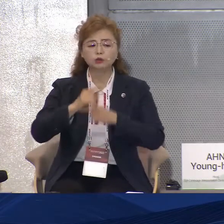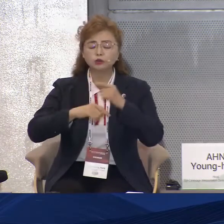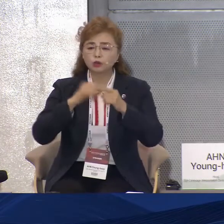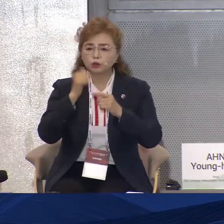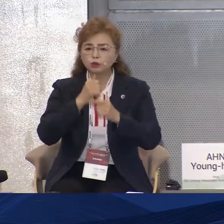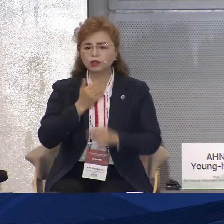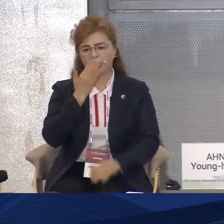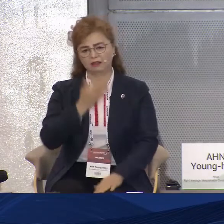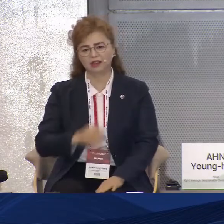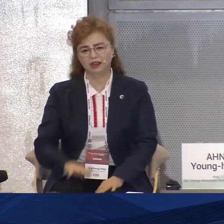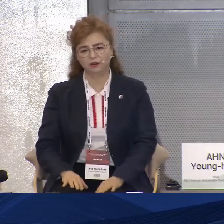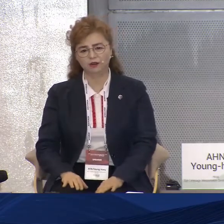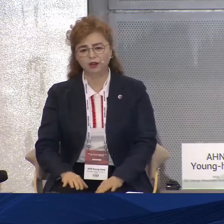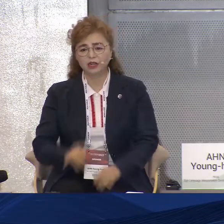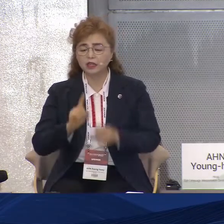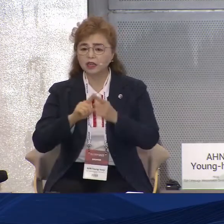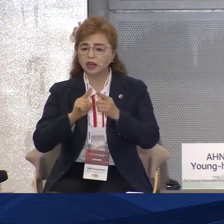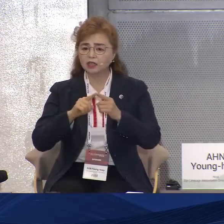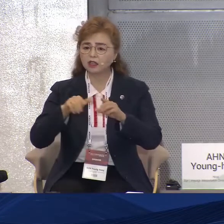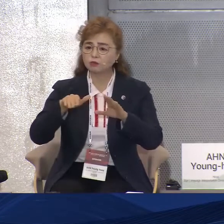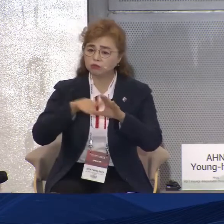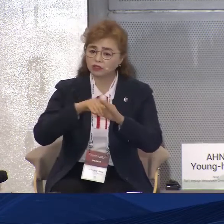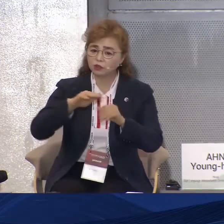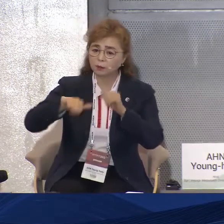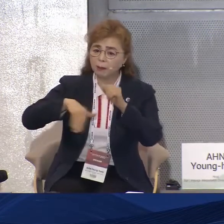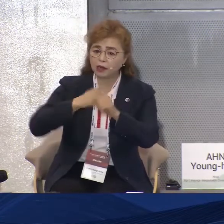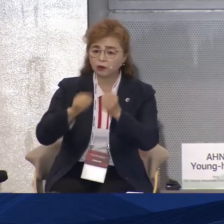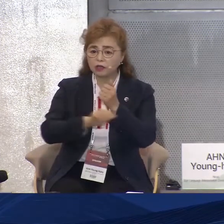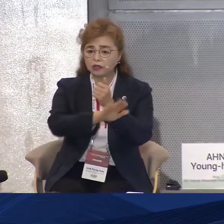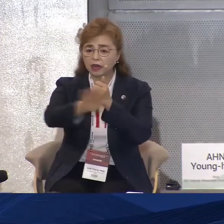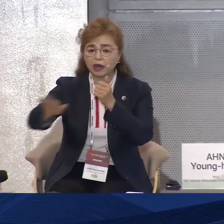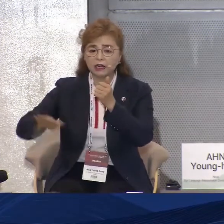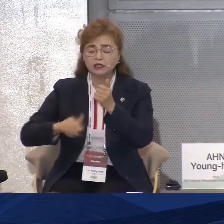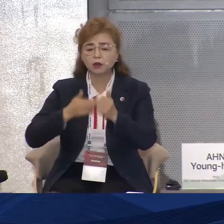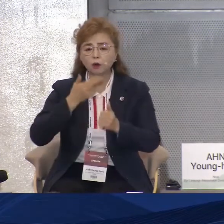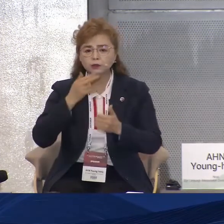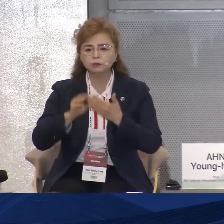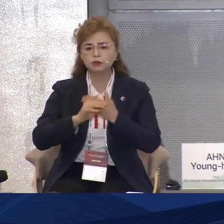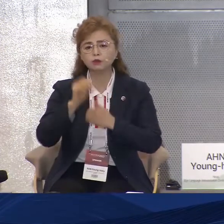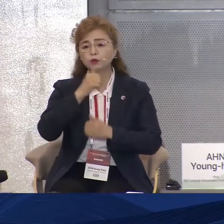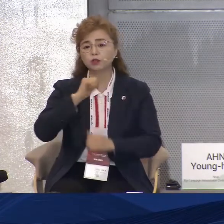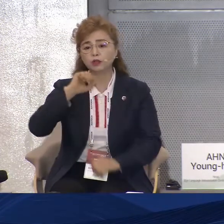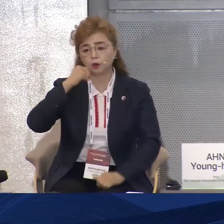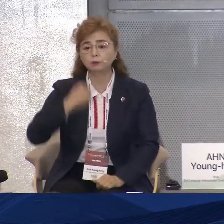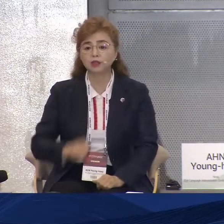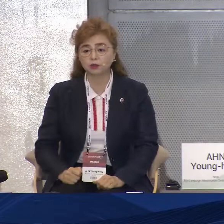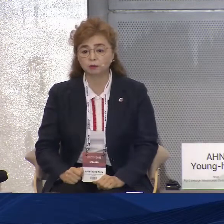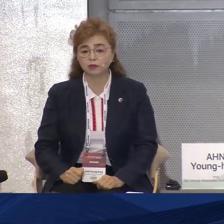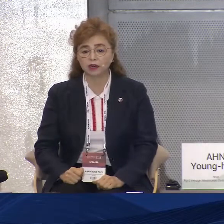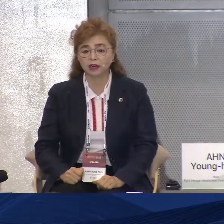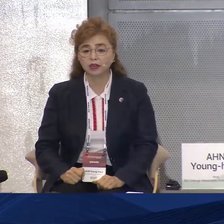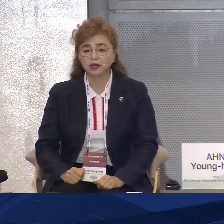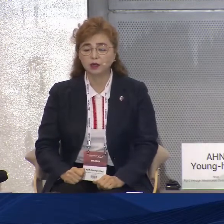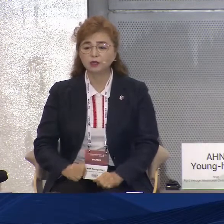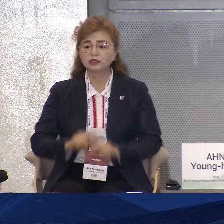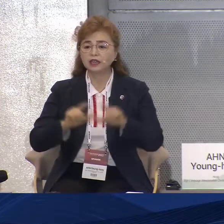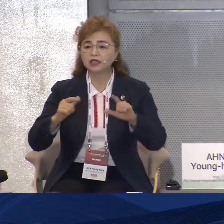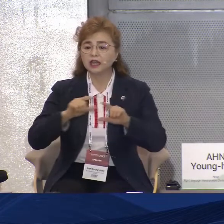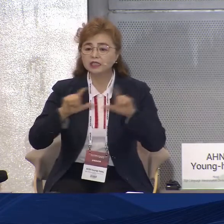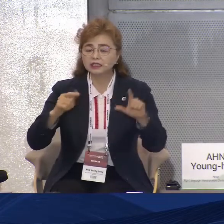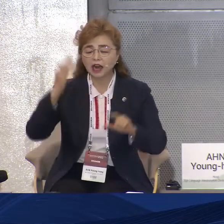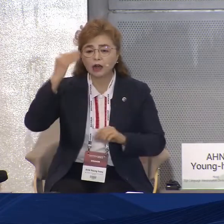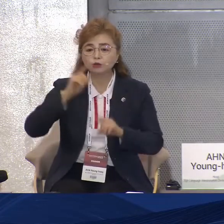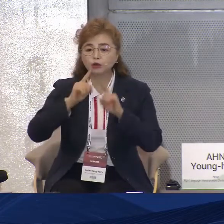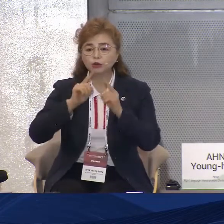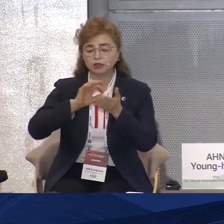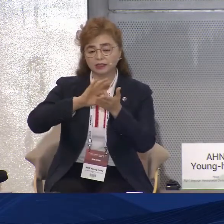있어야 수어 통역이 가능해요. 이에 대한 게 문화적인 배경이 이렇게 깔리는 게 없으면 통역이 어렵다는 겁니다. 그냥